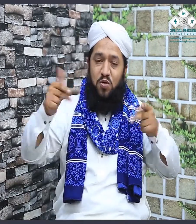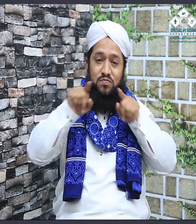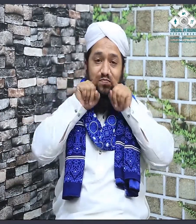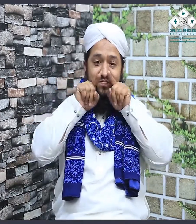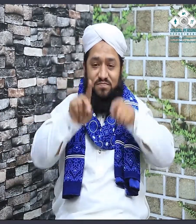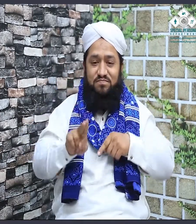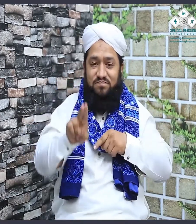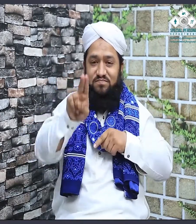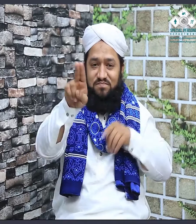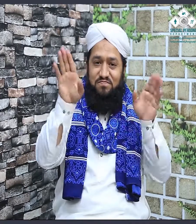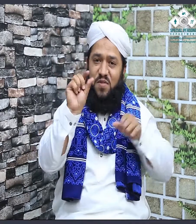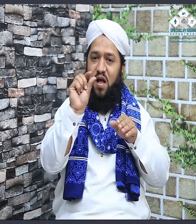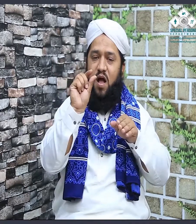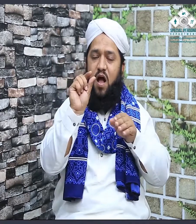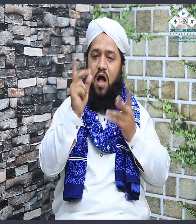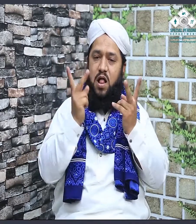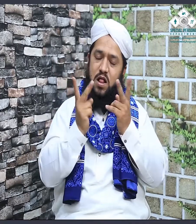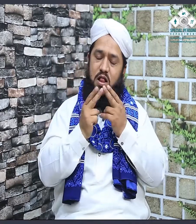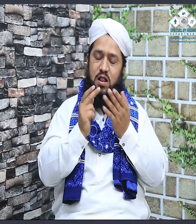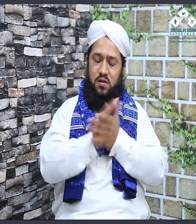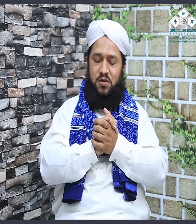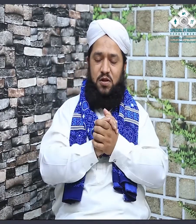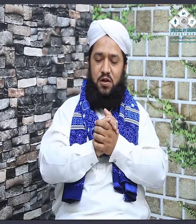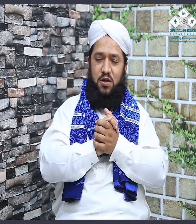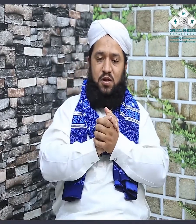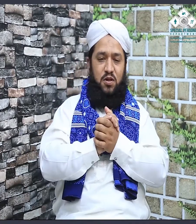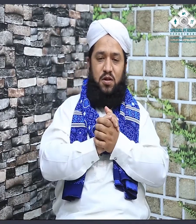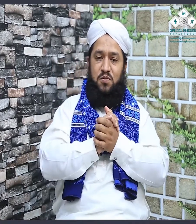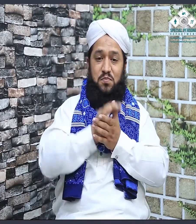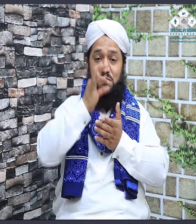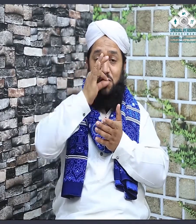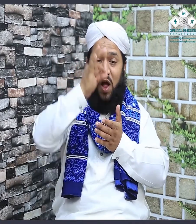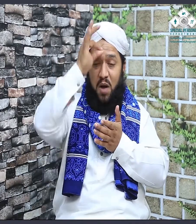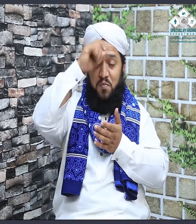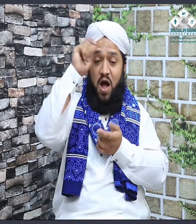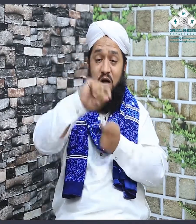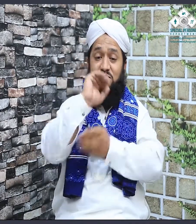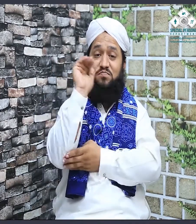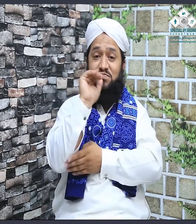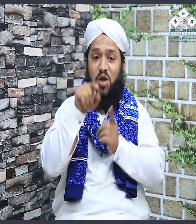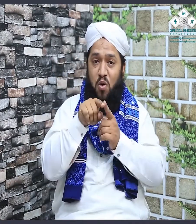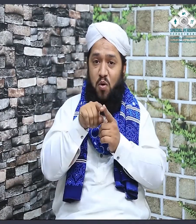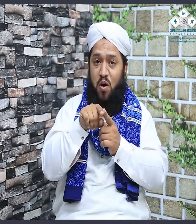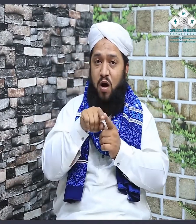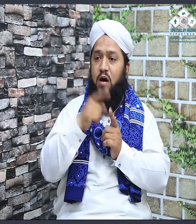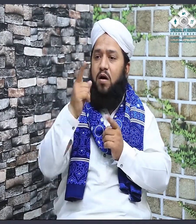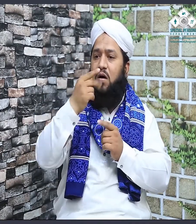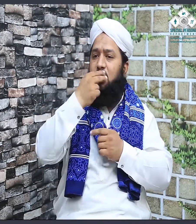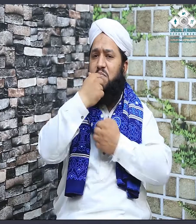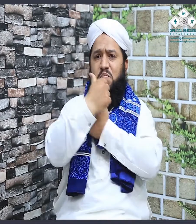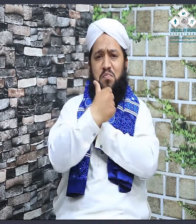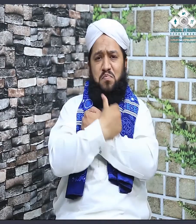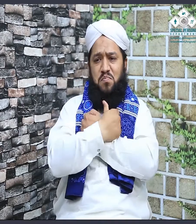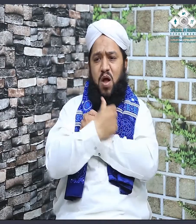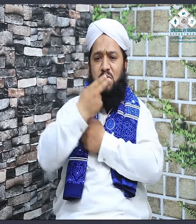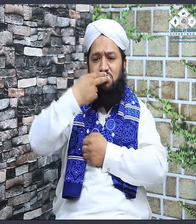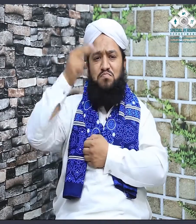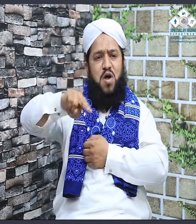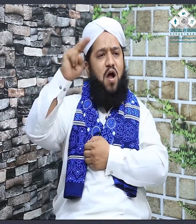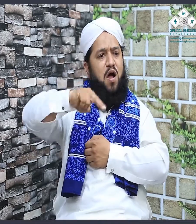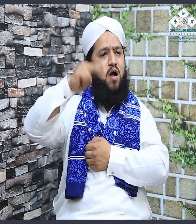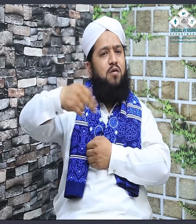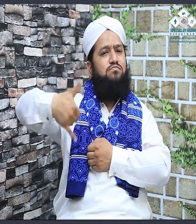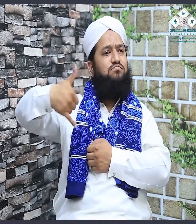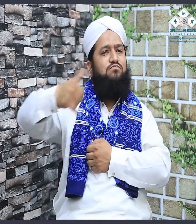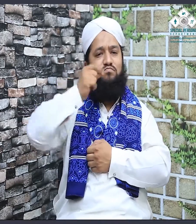آج ہم آپ کو بتاتے ہیں. ناظرین، حضرت موسیٰ علیہ الصلوۃ والسلام اور فرعون کے جادوگروں کا واقعہ، ون آف دا ہسٹوریکل ایونٹ ان دا ہسٹری